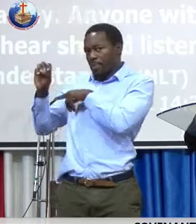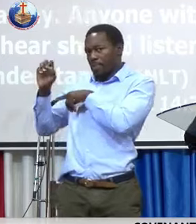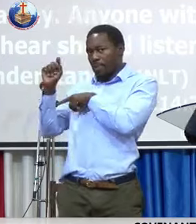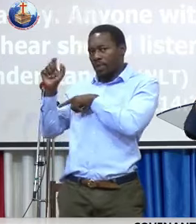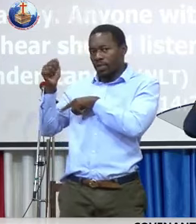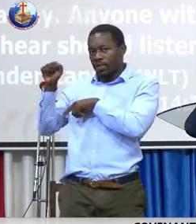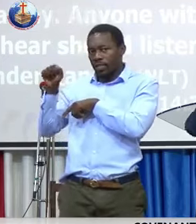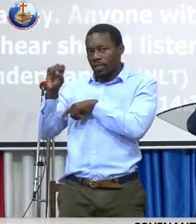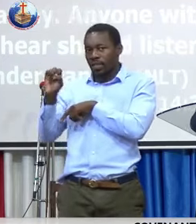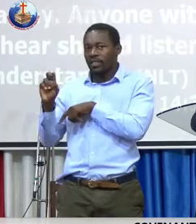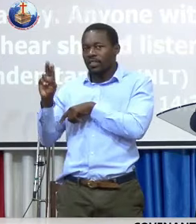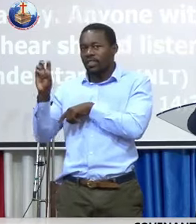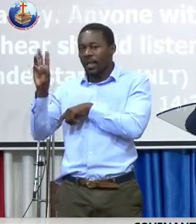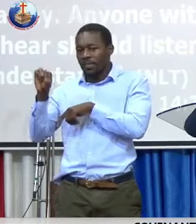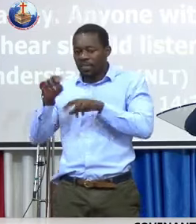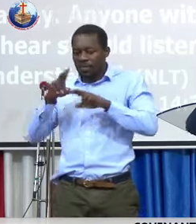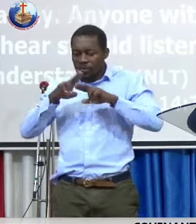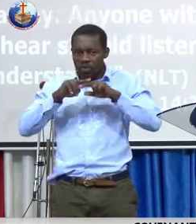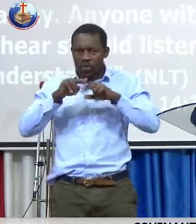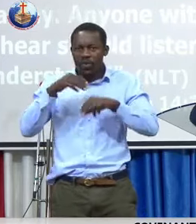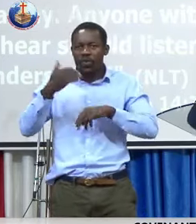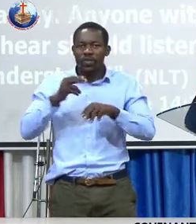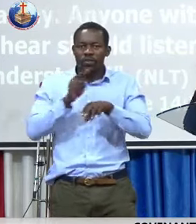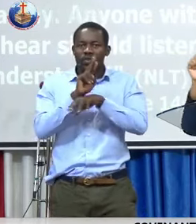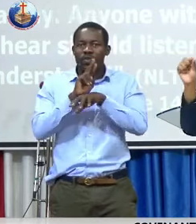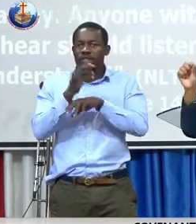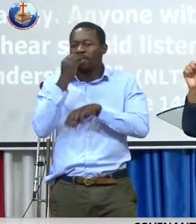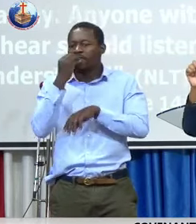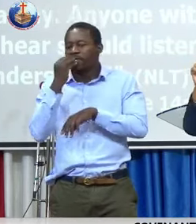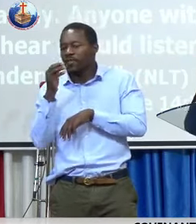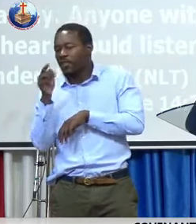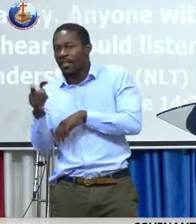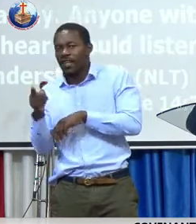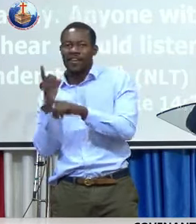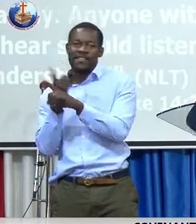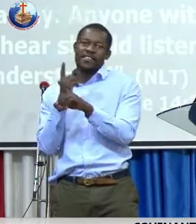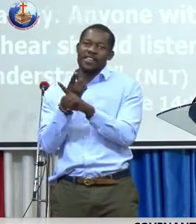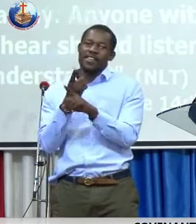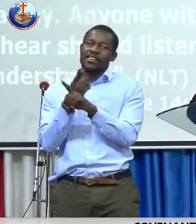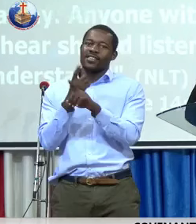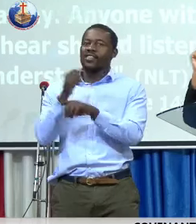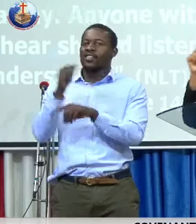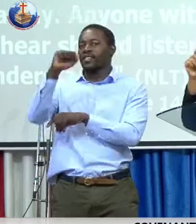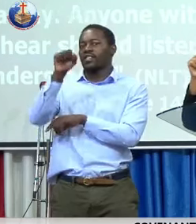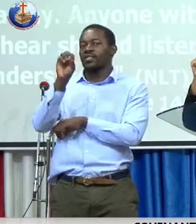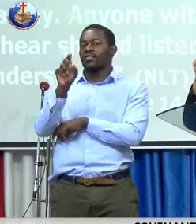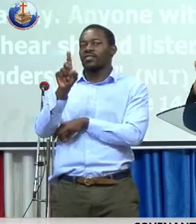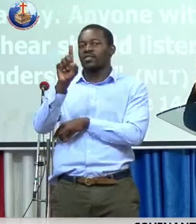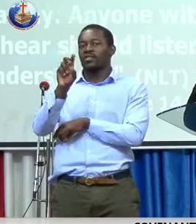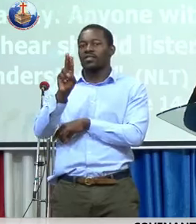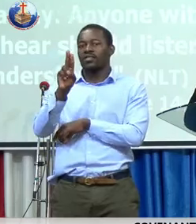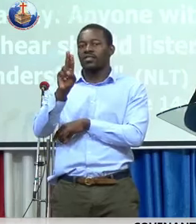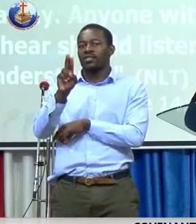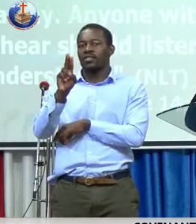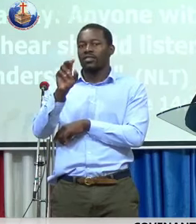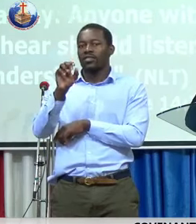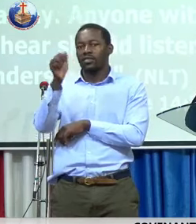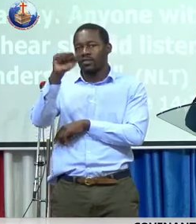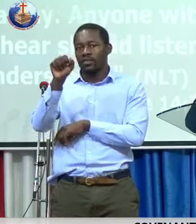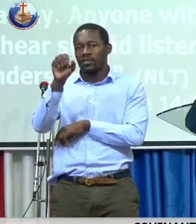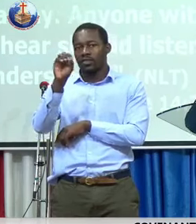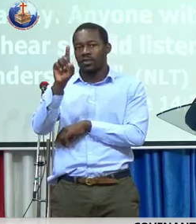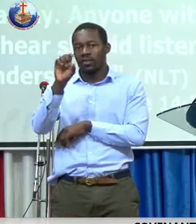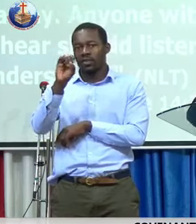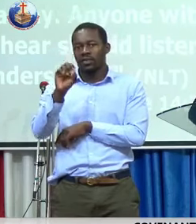Ile chumvi huwa tunatumia kwa meza huwa inaitwa sodium chloride, meaning it is a sodium based salt. Inamaanisha ni chumvi ya aina ya